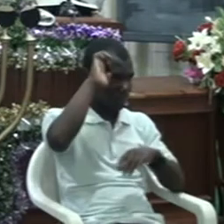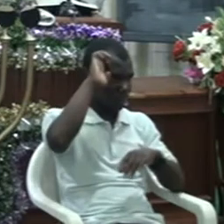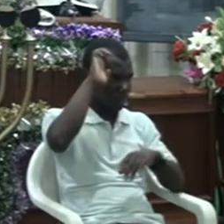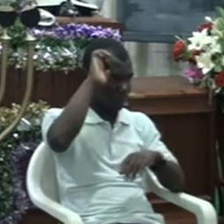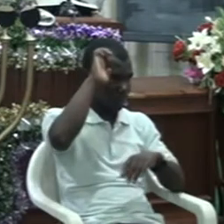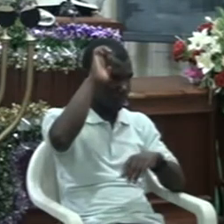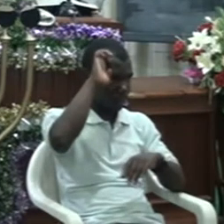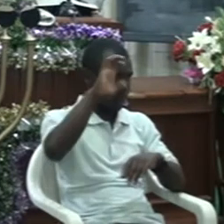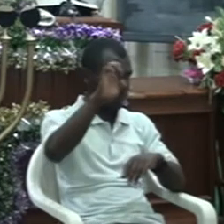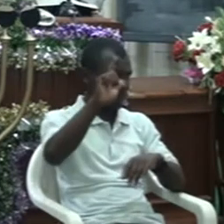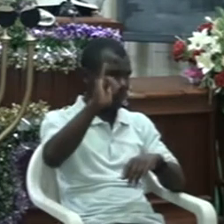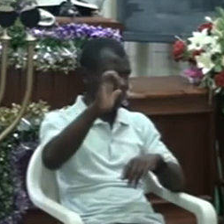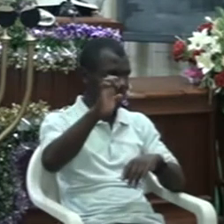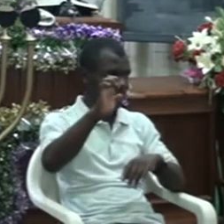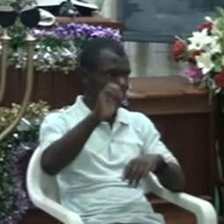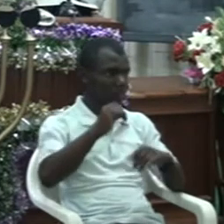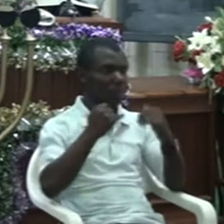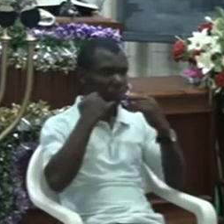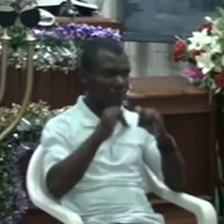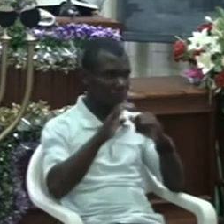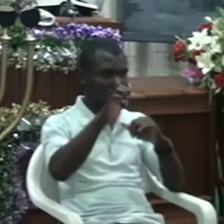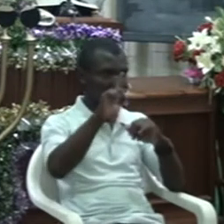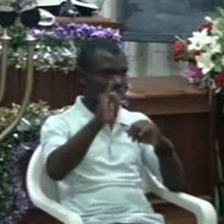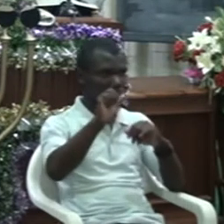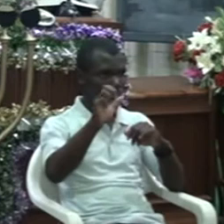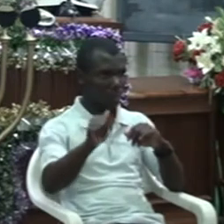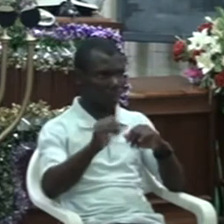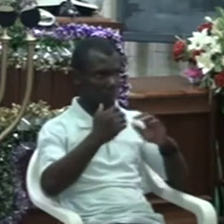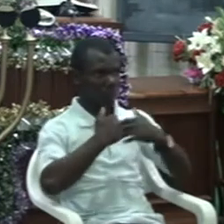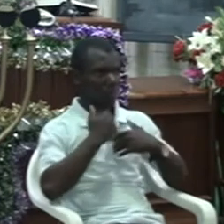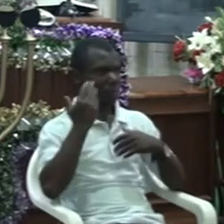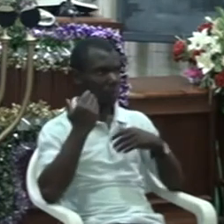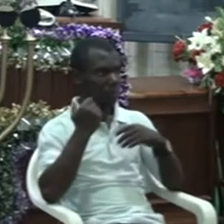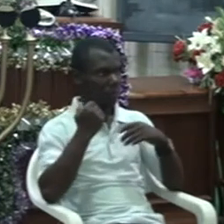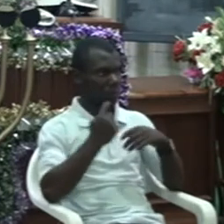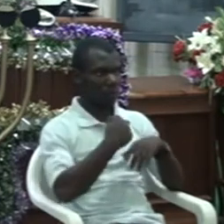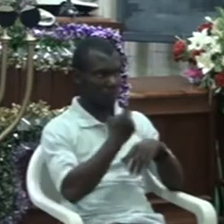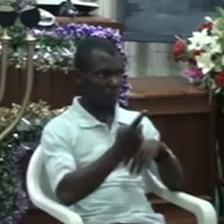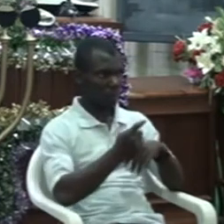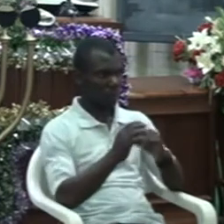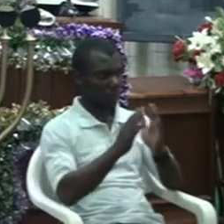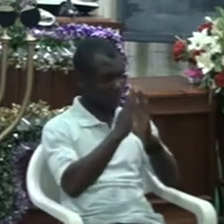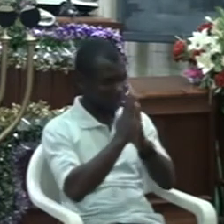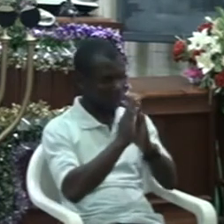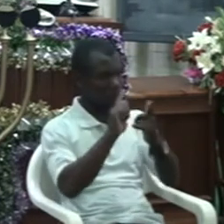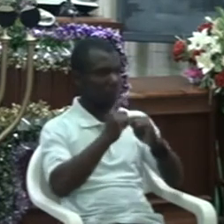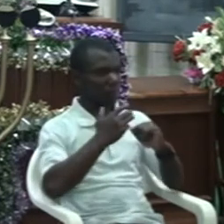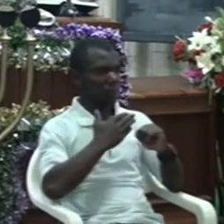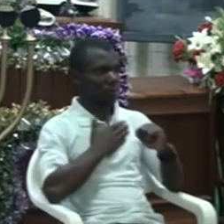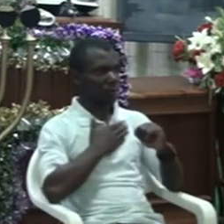Elia akamwambia Elisa. Elisa akasema, Elia akamwambia Elisa, omba kwangu